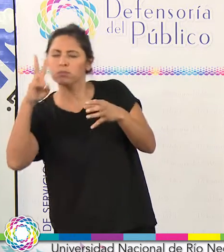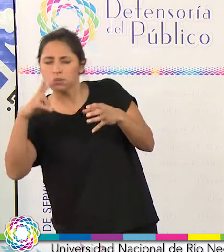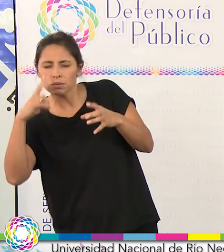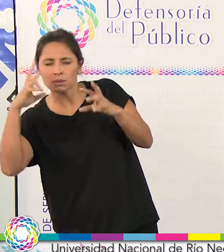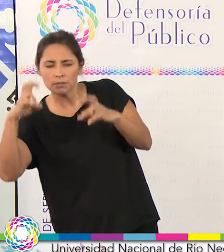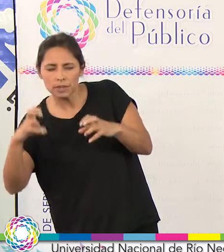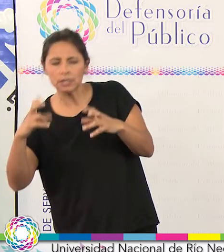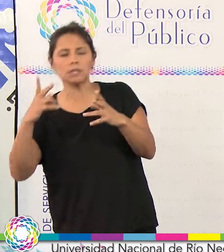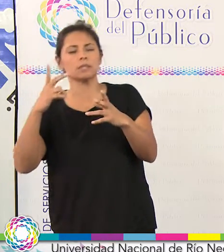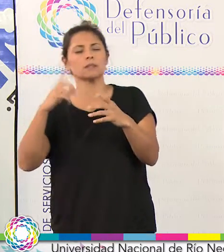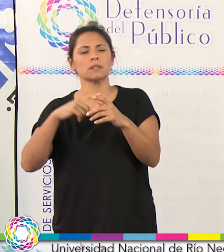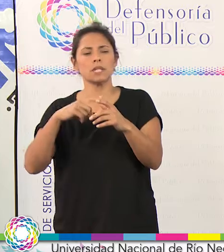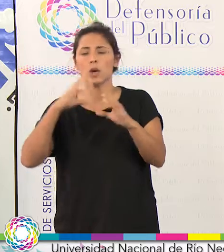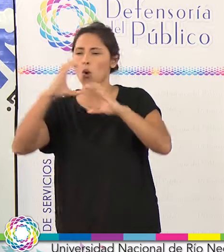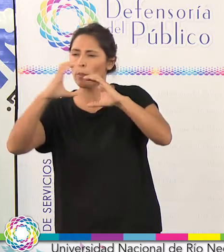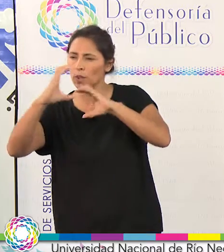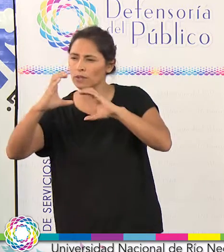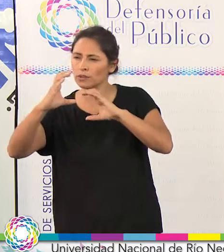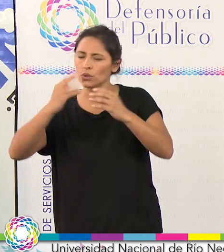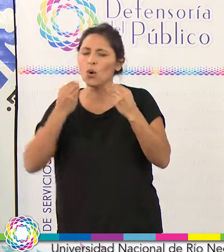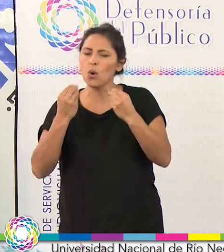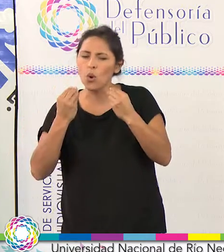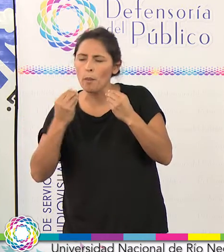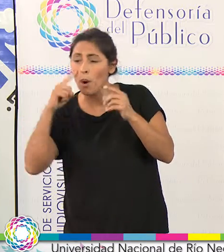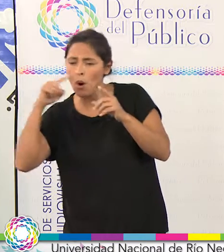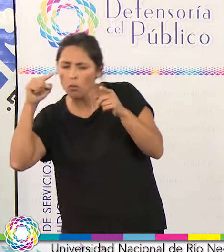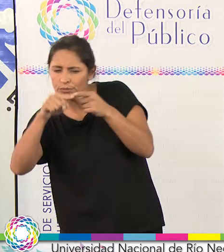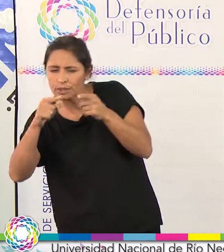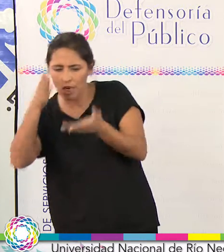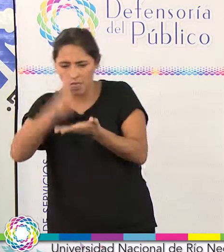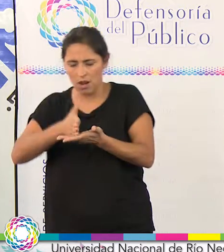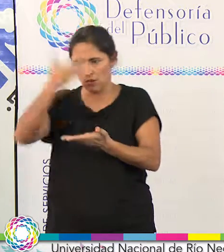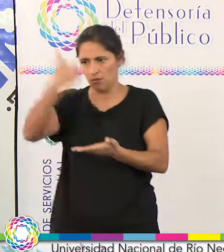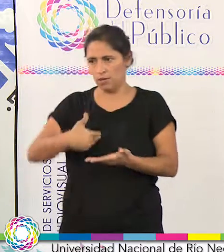la comunicación como un derecho humano, ¿no? Y cómo se garantiza ese